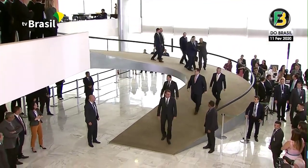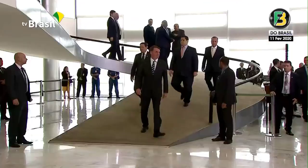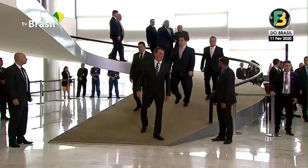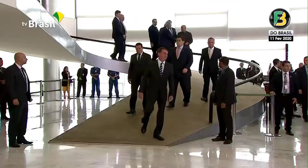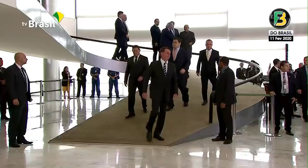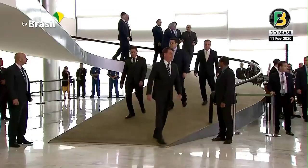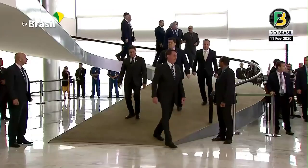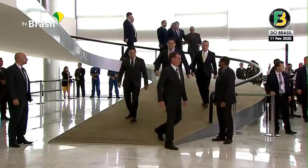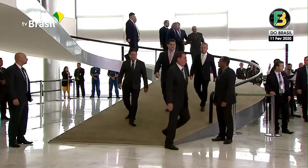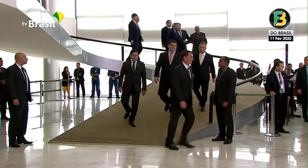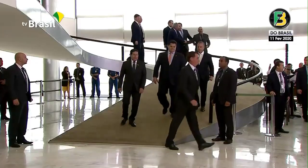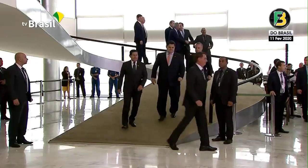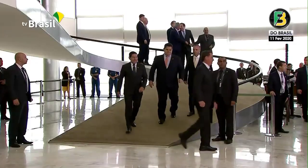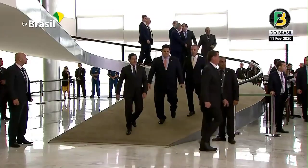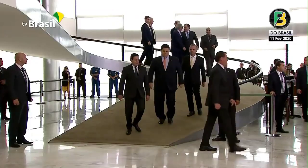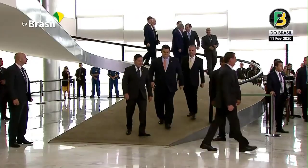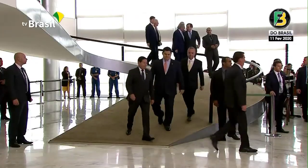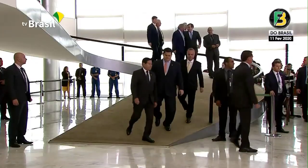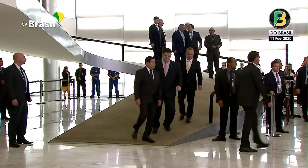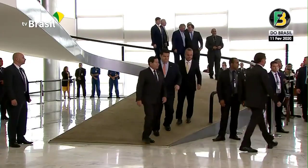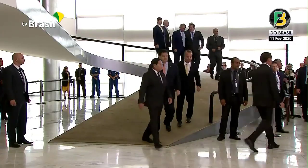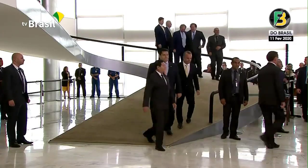Luiz Eduardo Ramos.